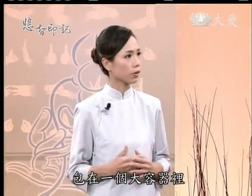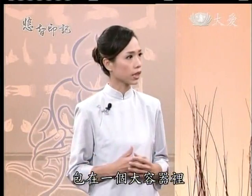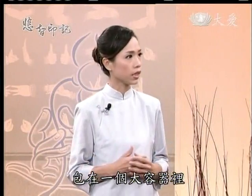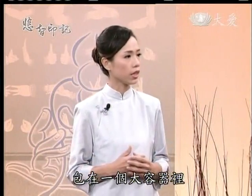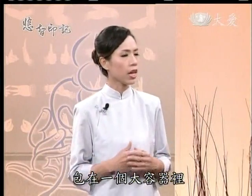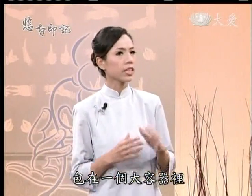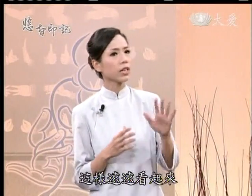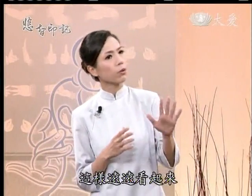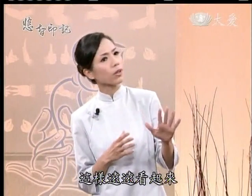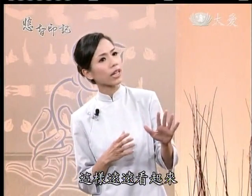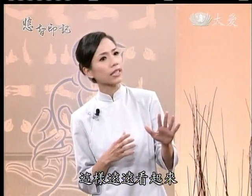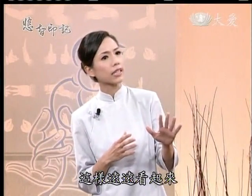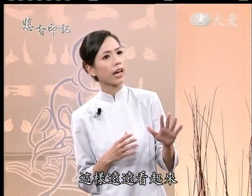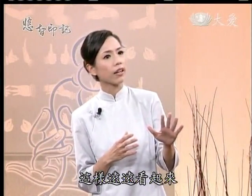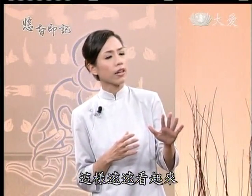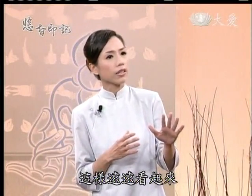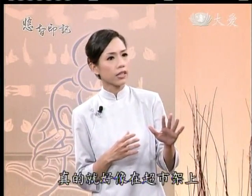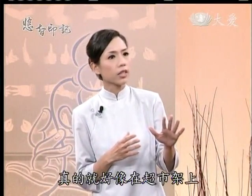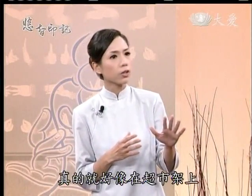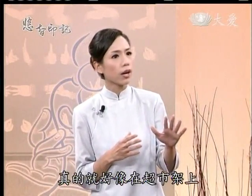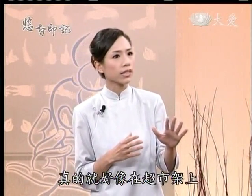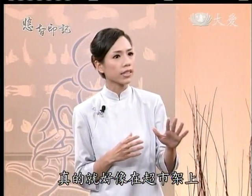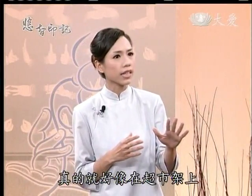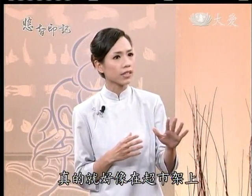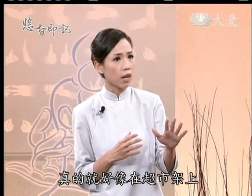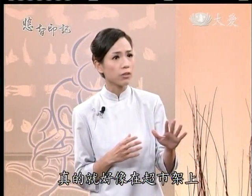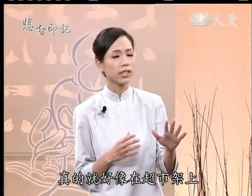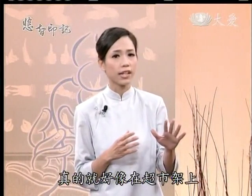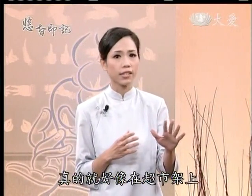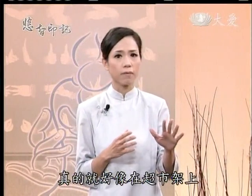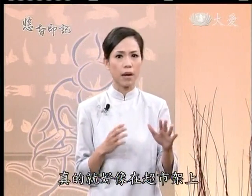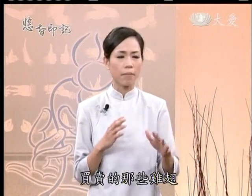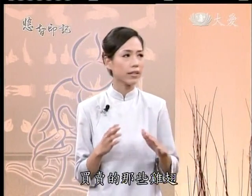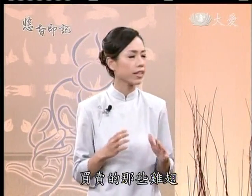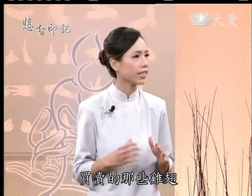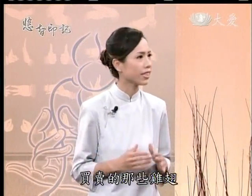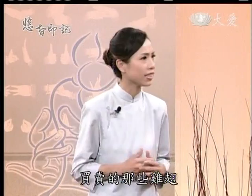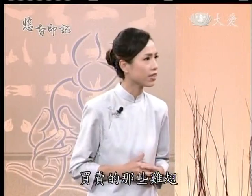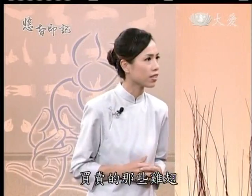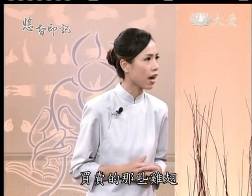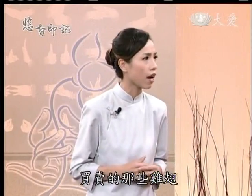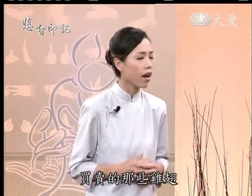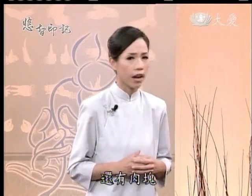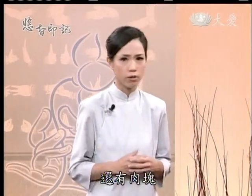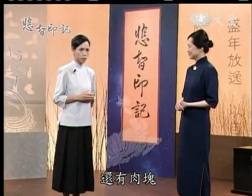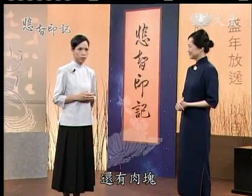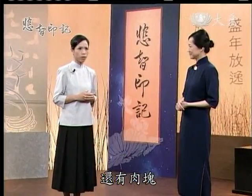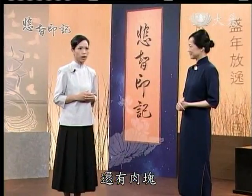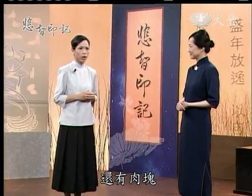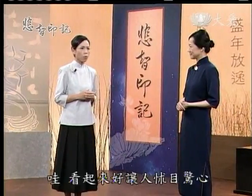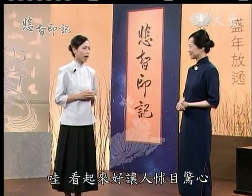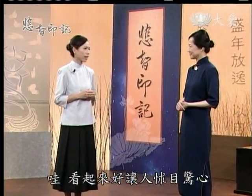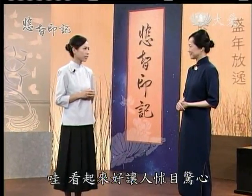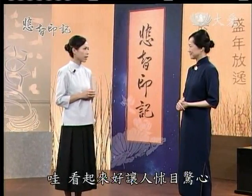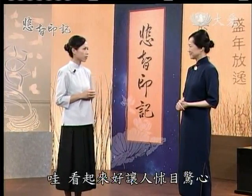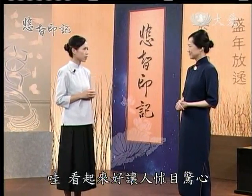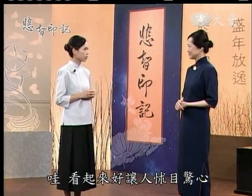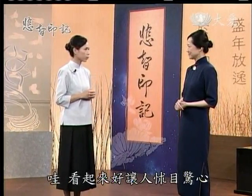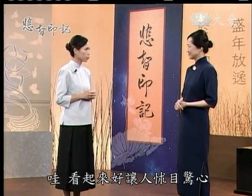容器里，这样远远看起来真的就好像在超市架上买卖的那些鸡翅啊还有肉块，哇，看起来好让人